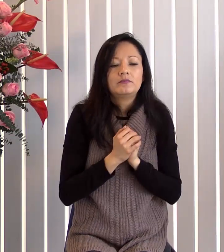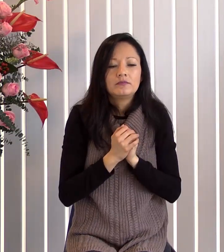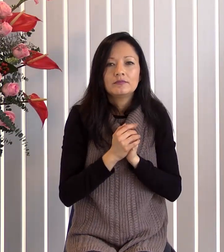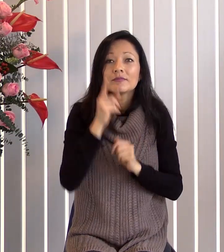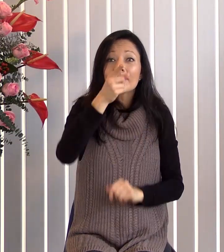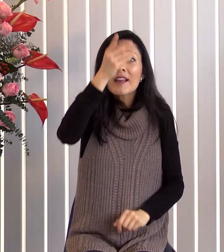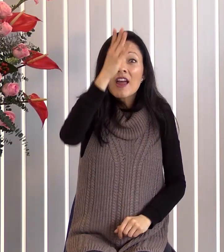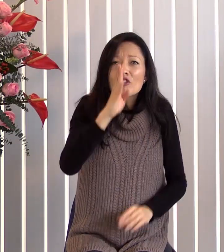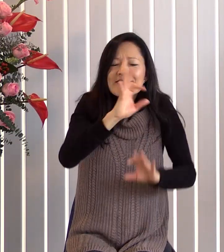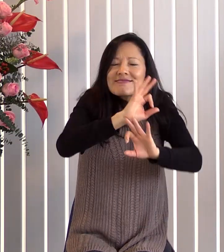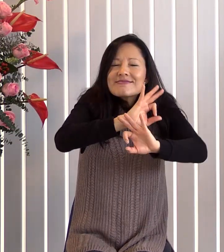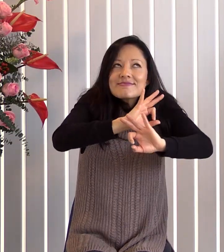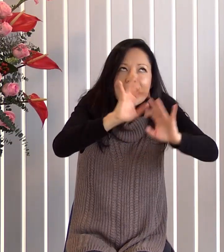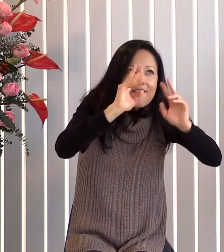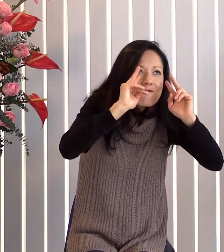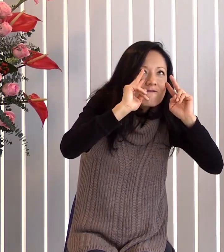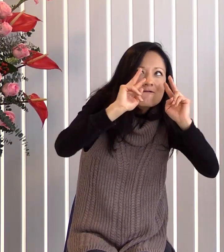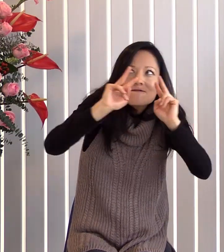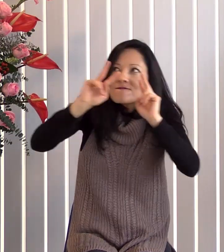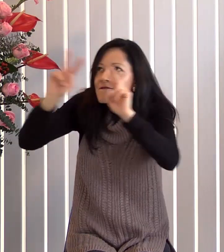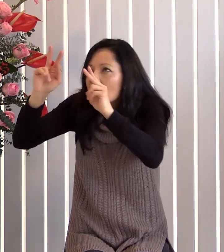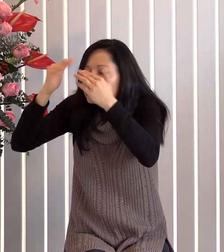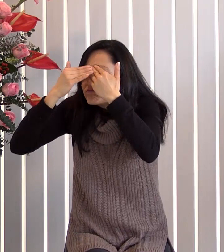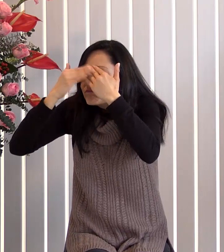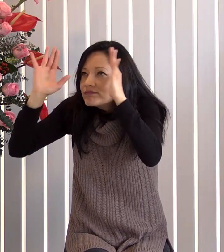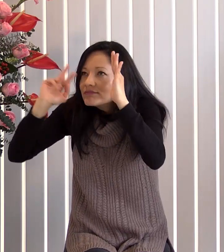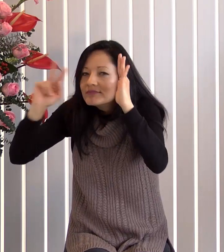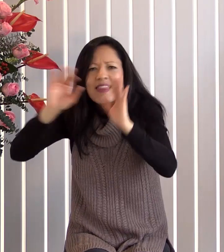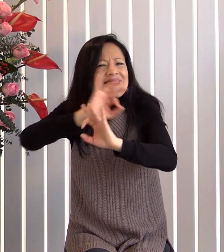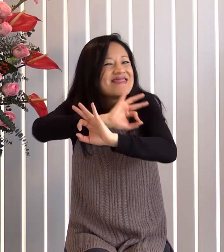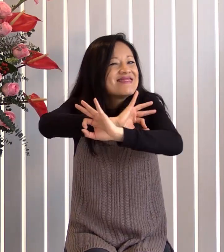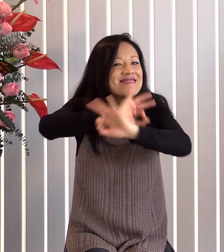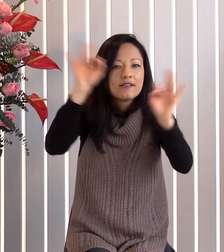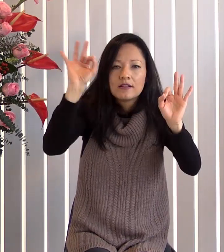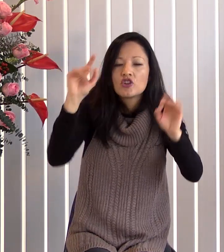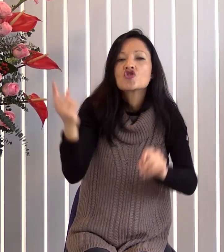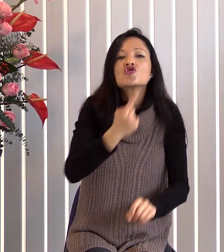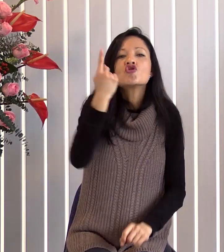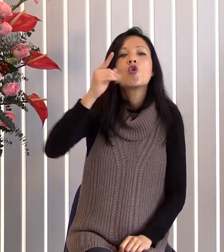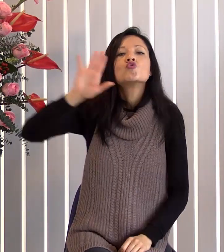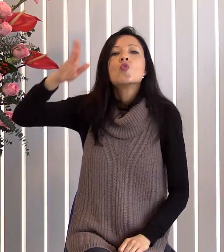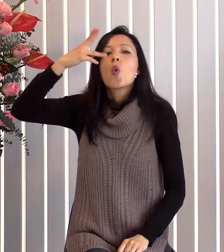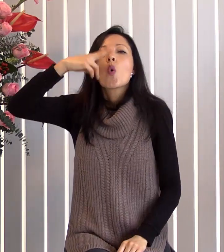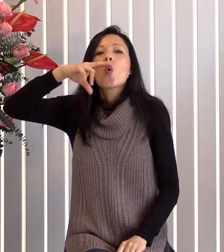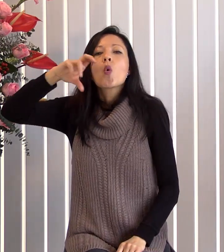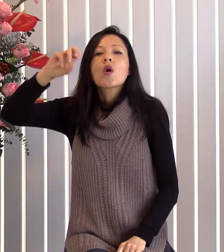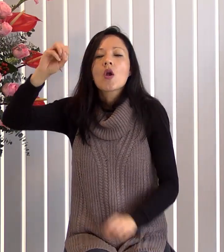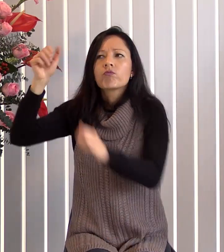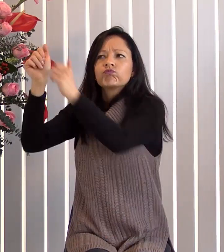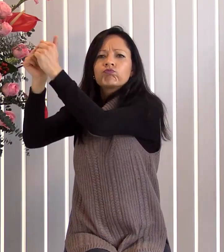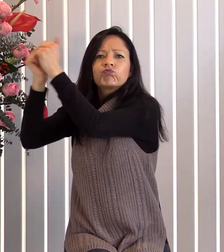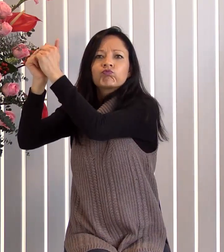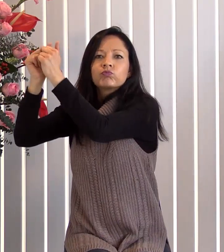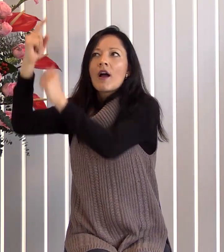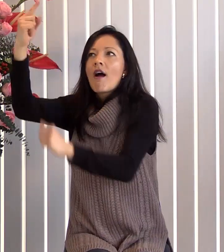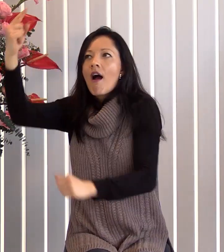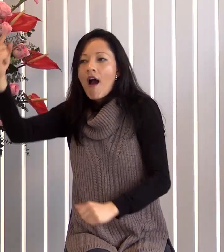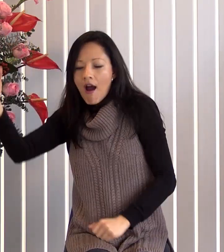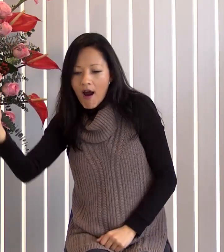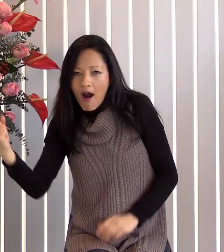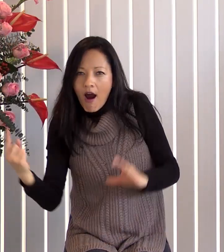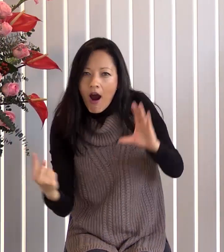a Dios nadie le vio jamás, el unigénito Hijo que está en comunión íntima con el Padre, Él es el que lo ha dado a